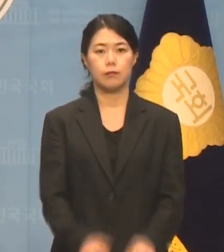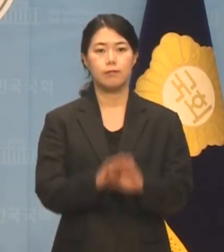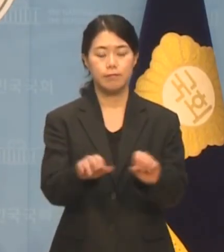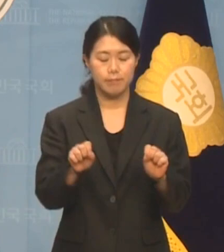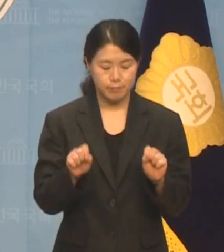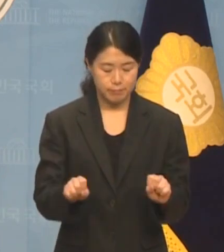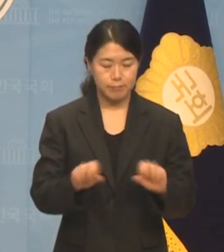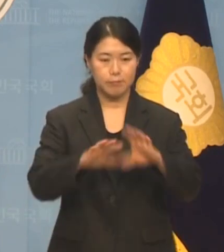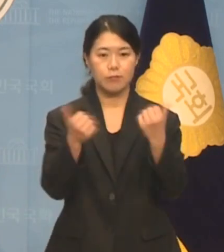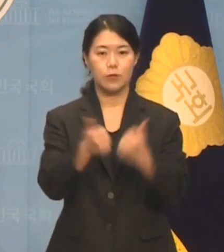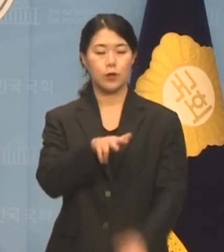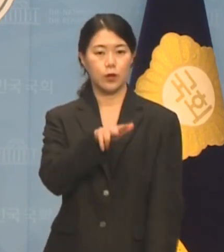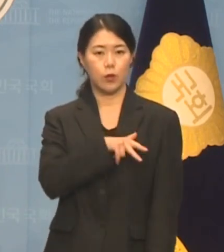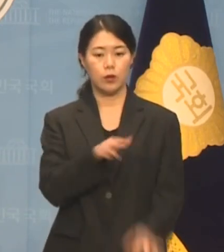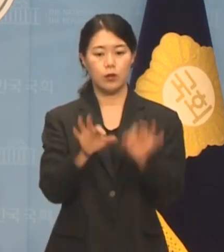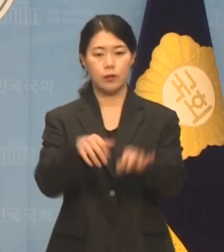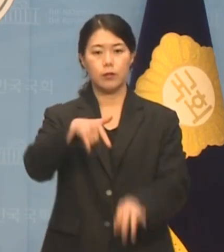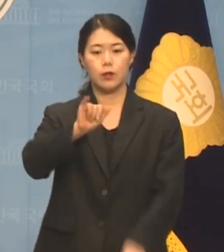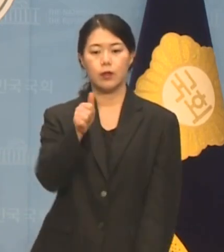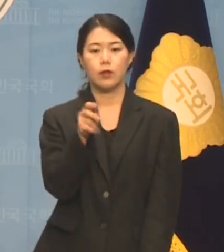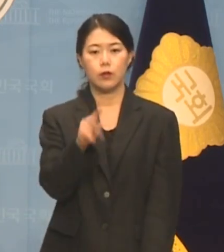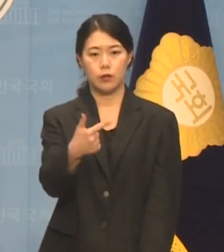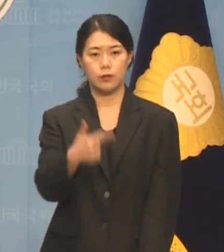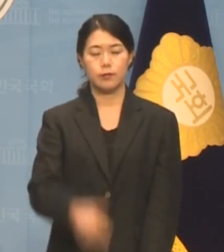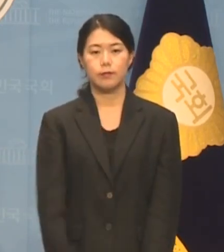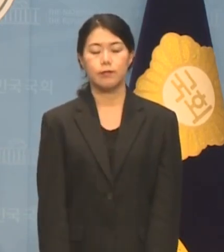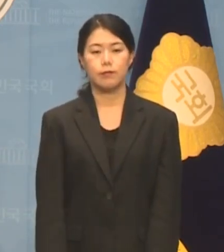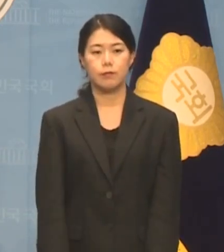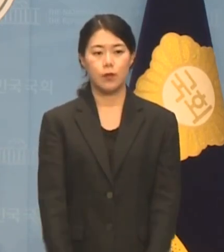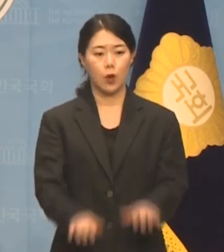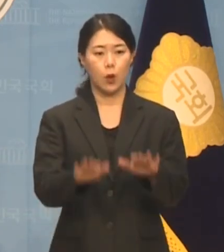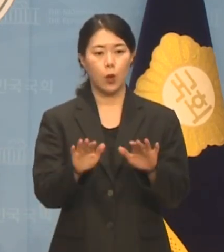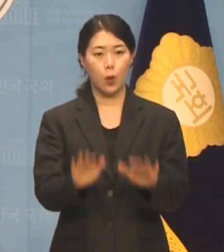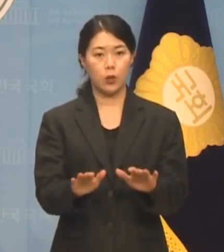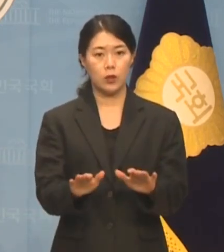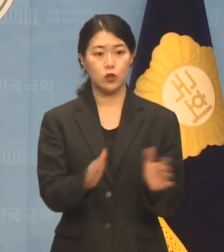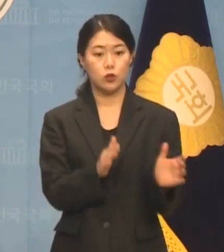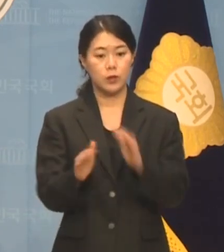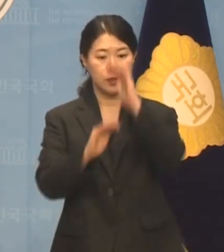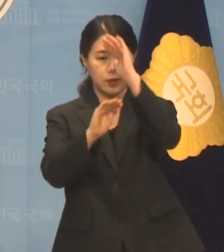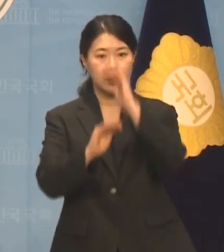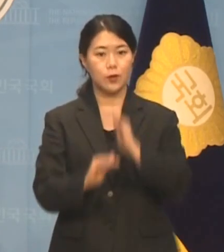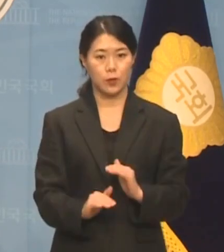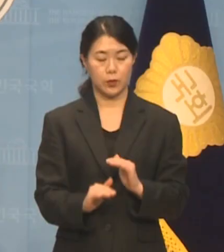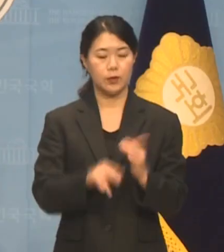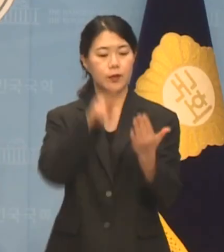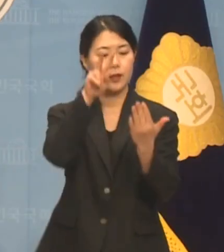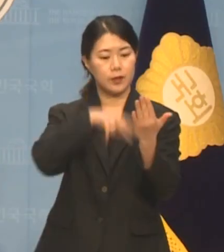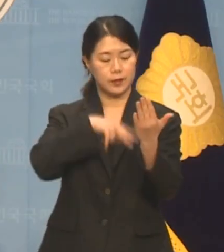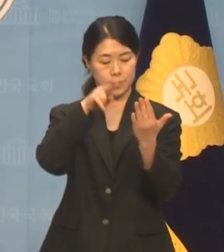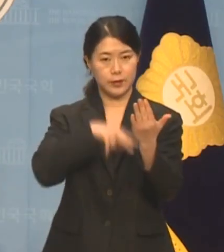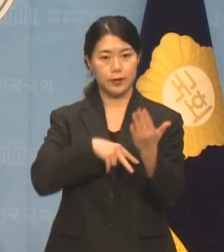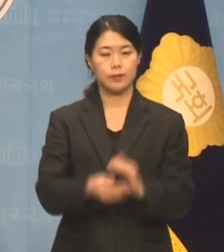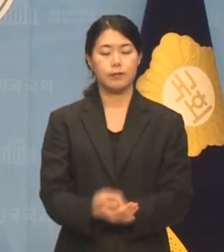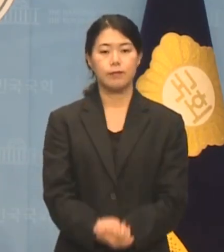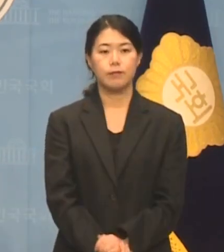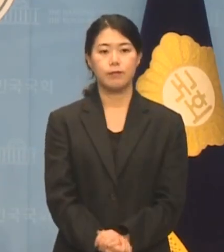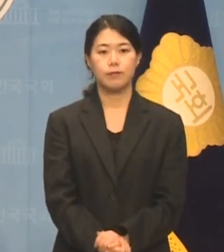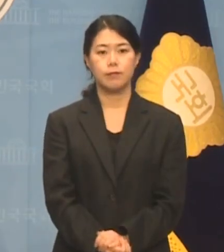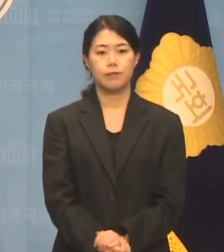안녕하십니까. 국회의원 김기현입니다. 오늘 준비된 기자회견문을 낭독하도록 하겠습니다.